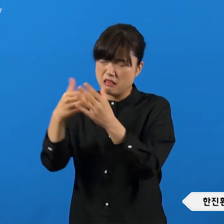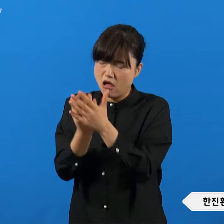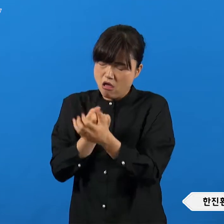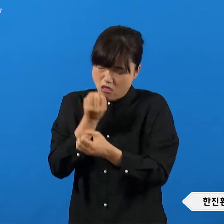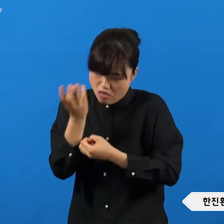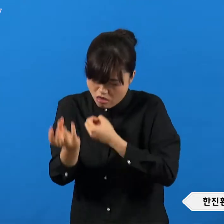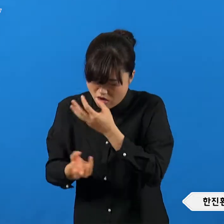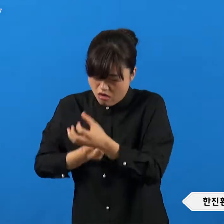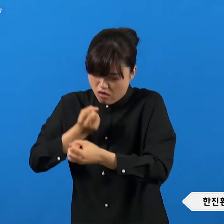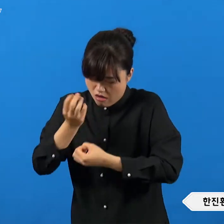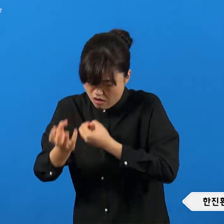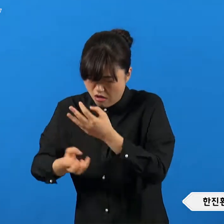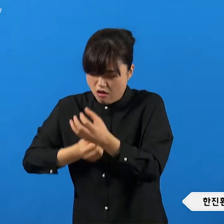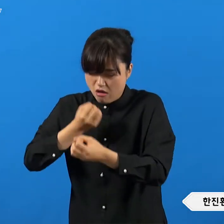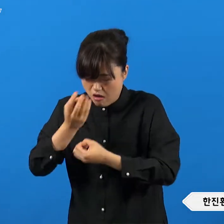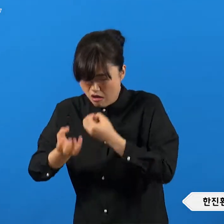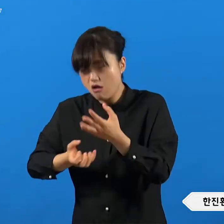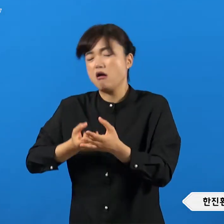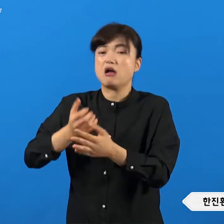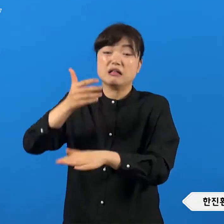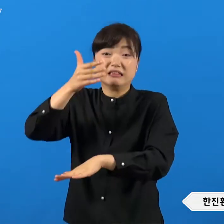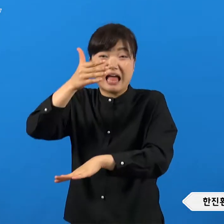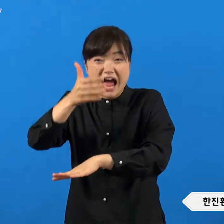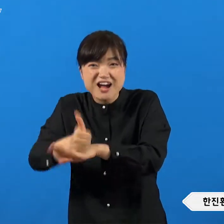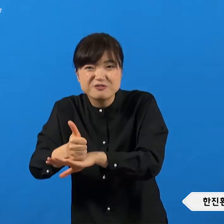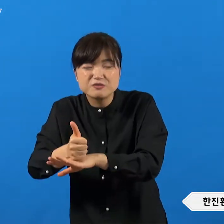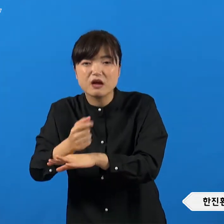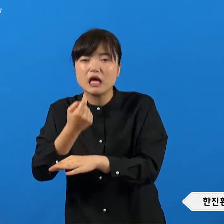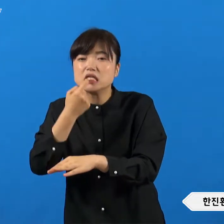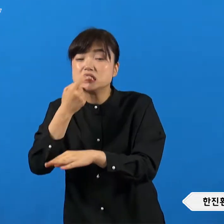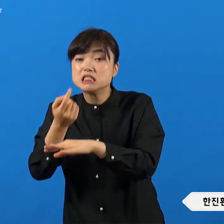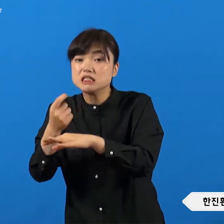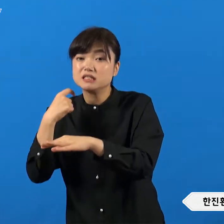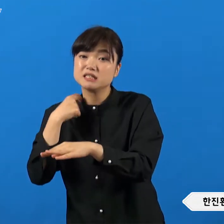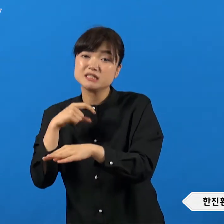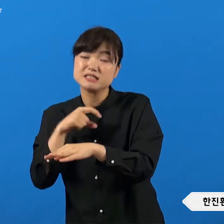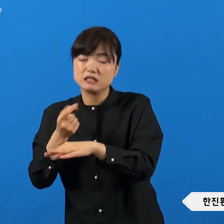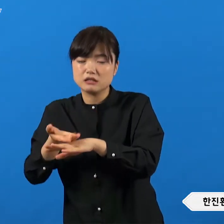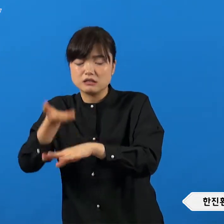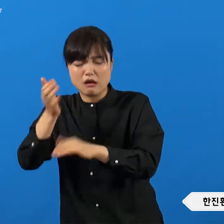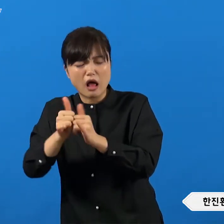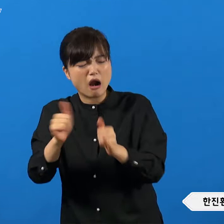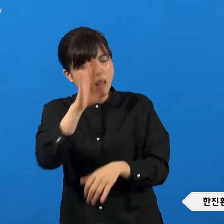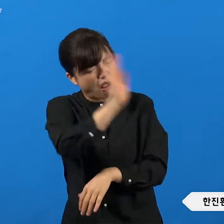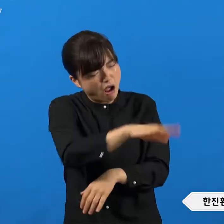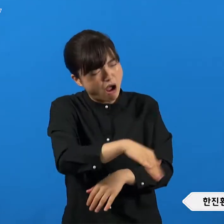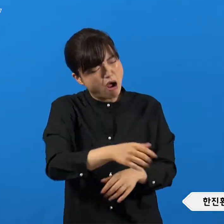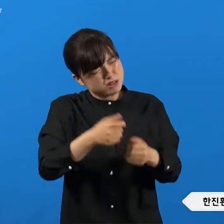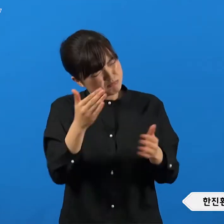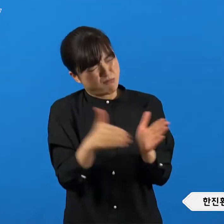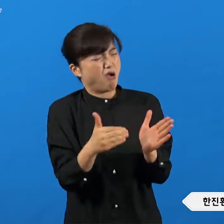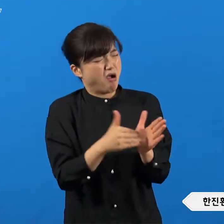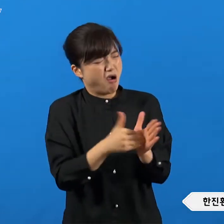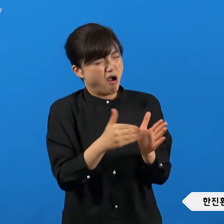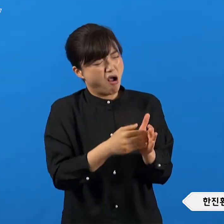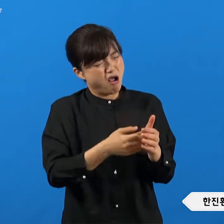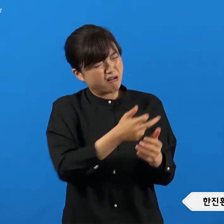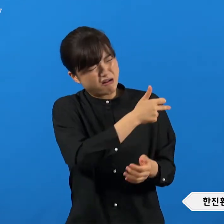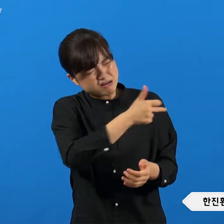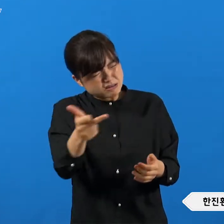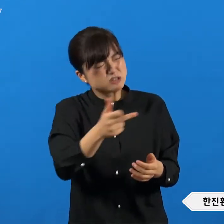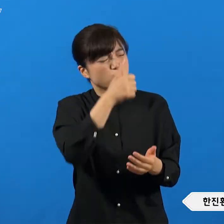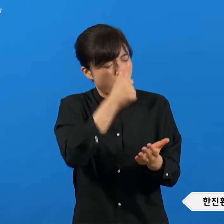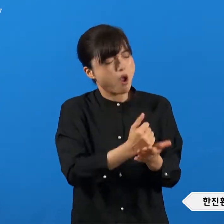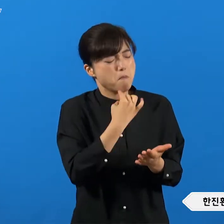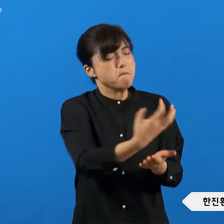상급수사에게 다 고해를 했습니다. 나중에는 상급수사들이 그냥 좀 큰 죄만 고해를 하고 사소한